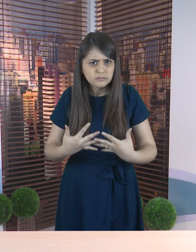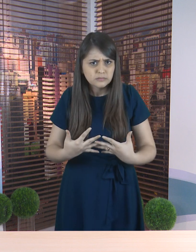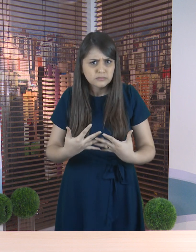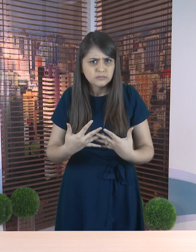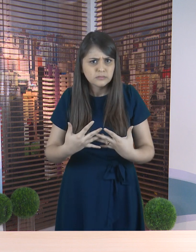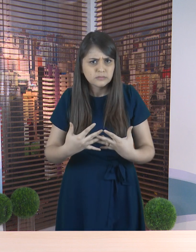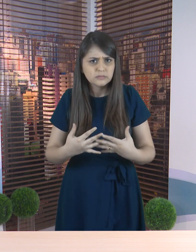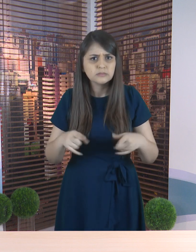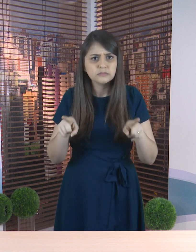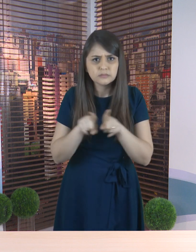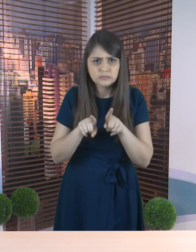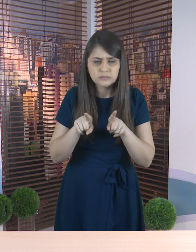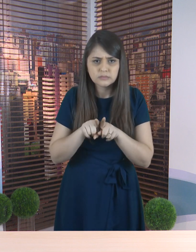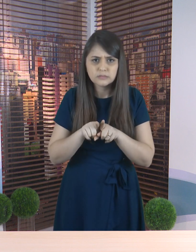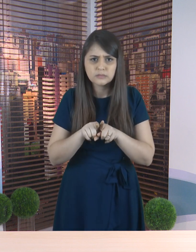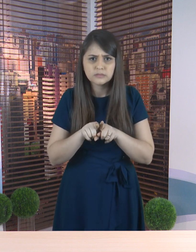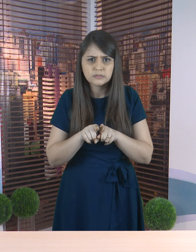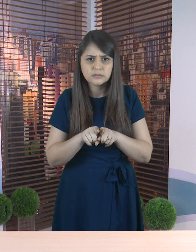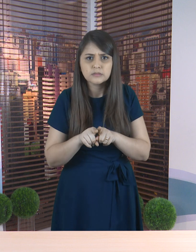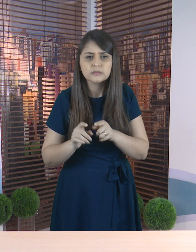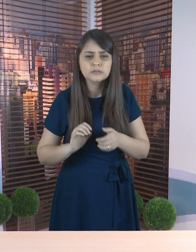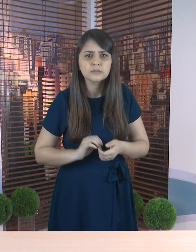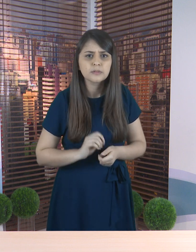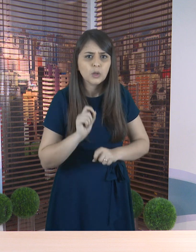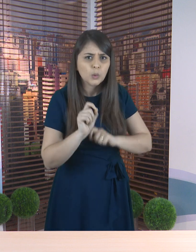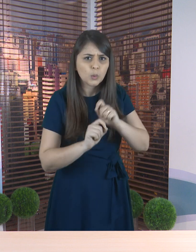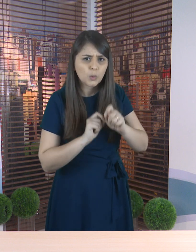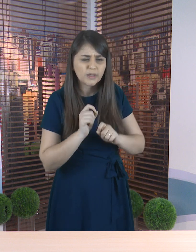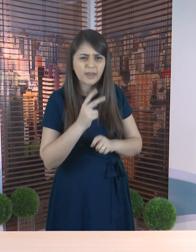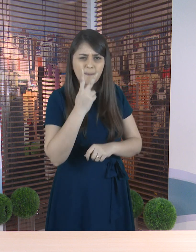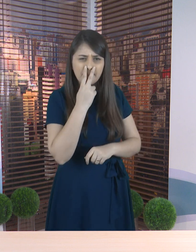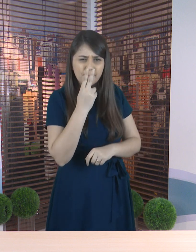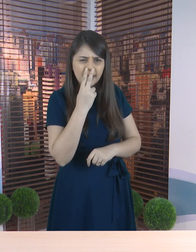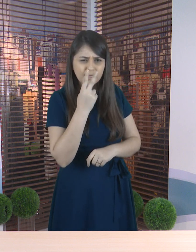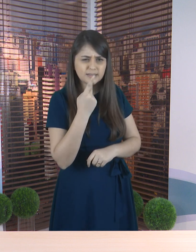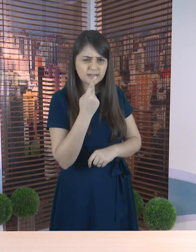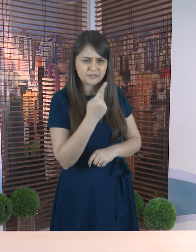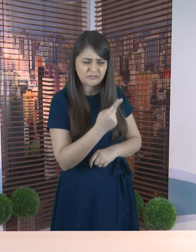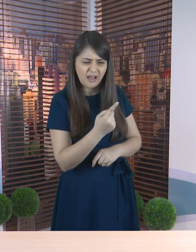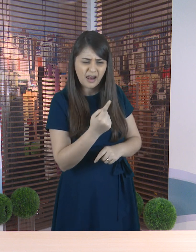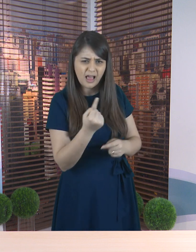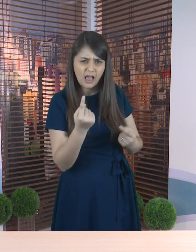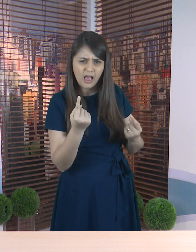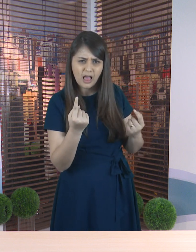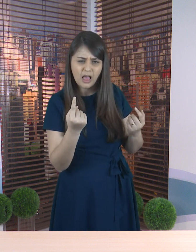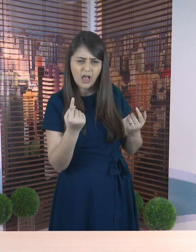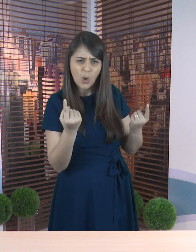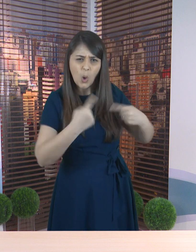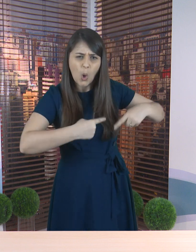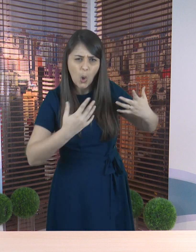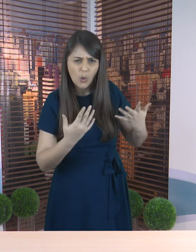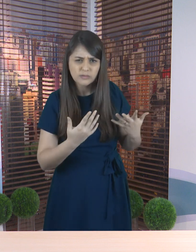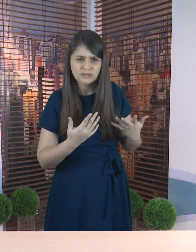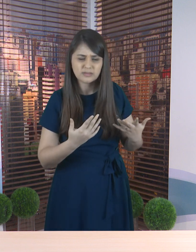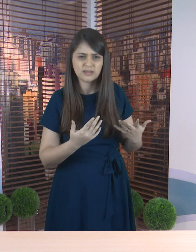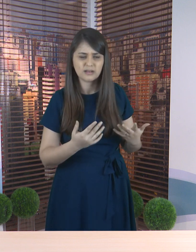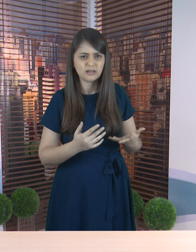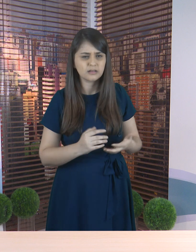contradizer doutrinas piedosas. O inimigo já havia tocado o cerne da fé quando perguntou a